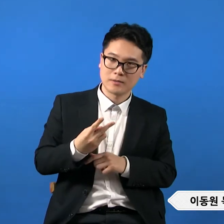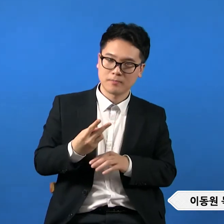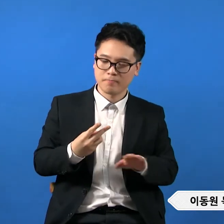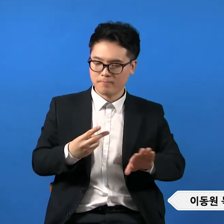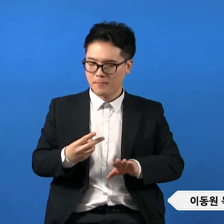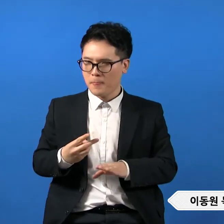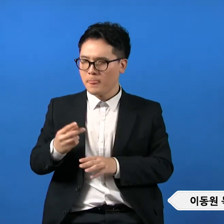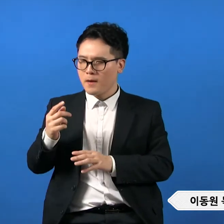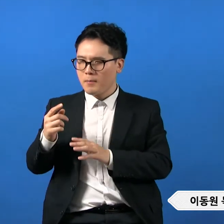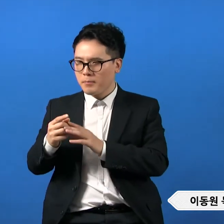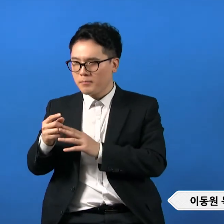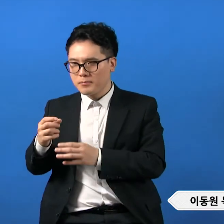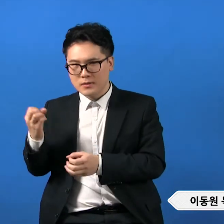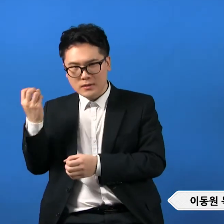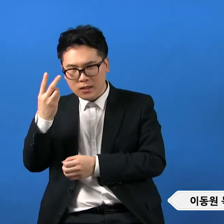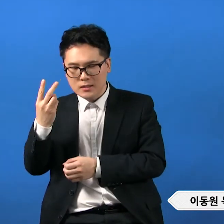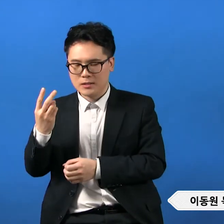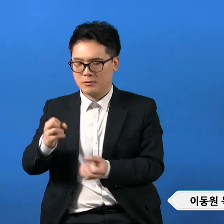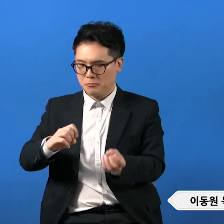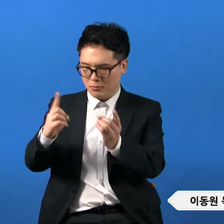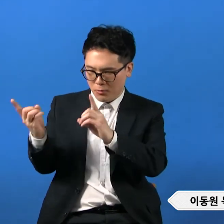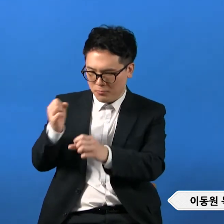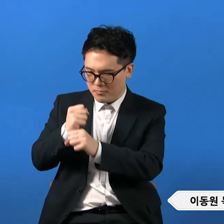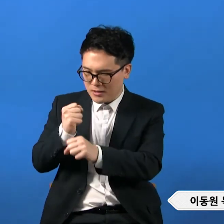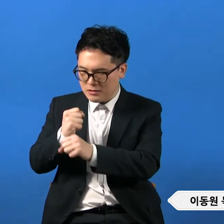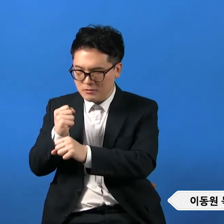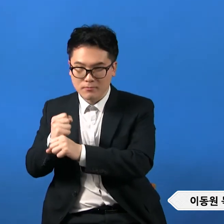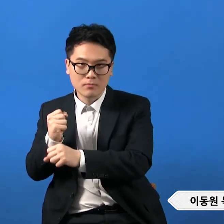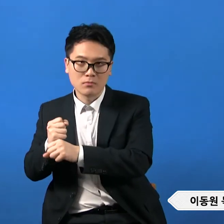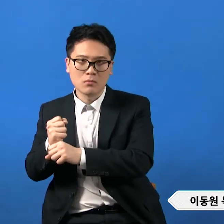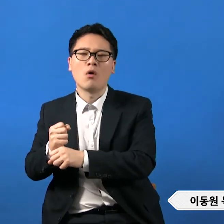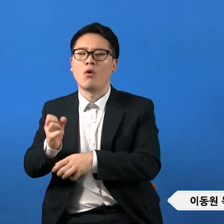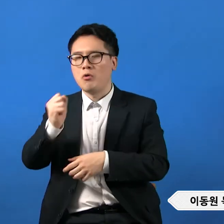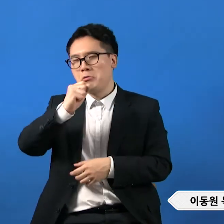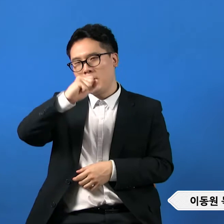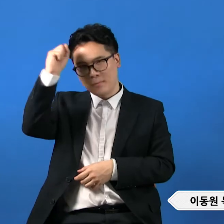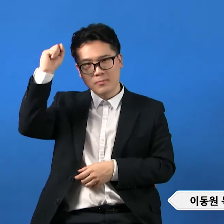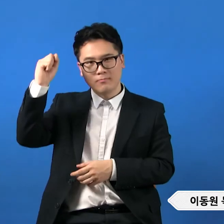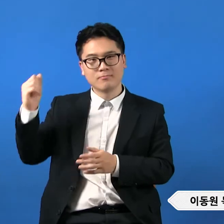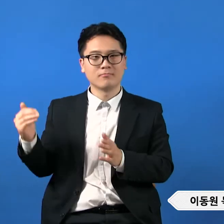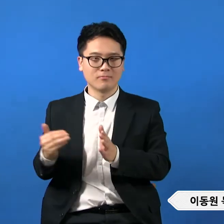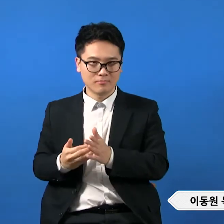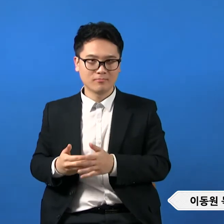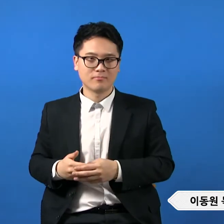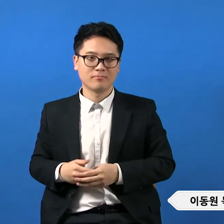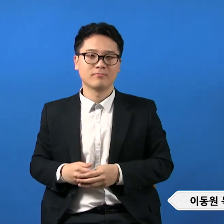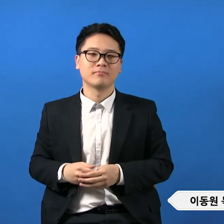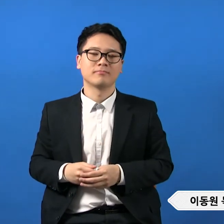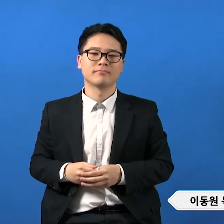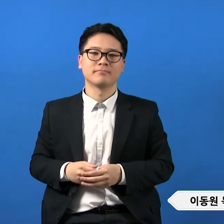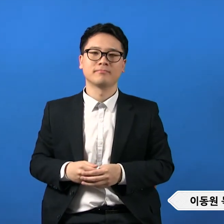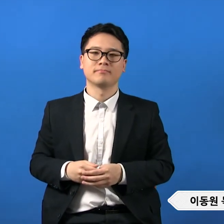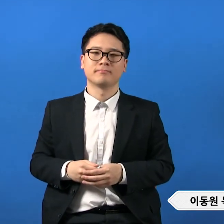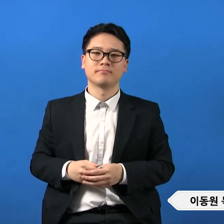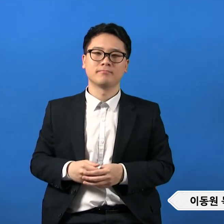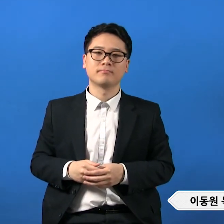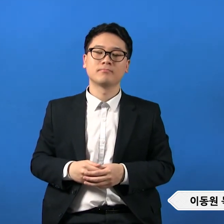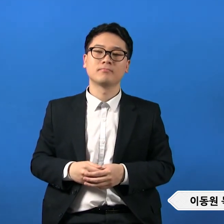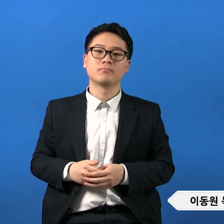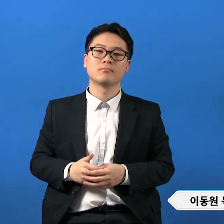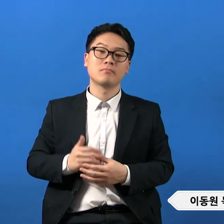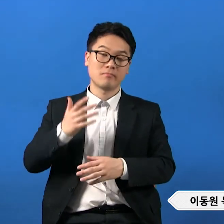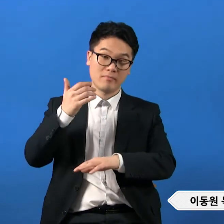복원시키는 작업에 착수합니다. 성공했어요. 놀랍게 성공했어요. 그리고